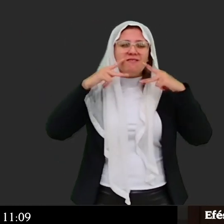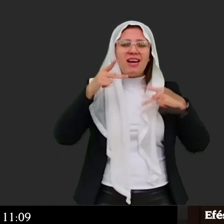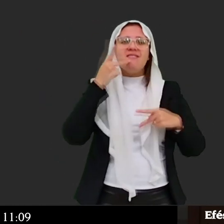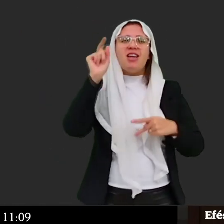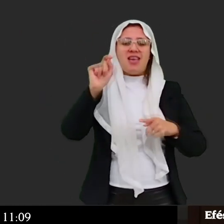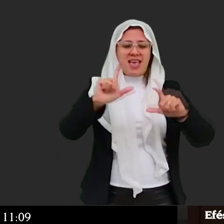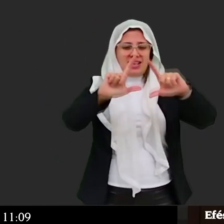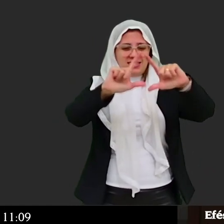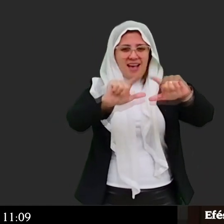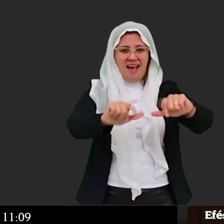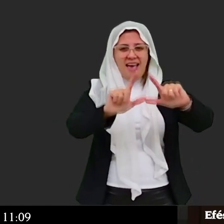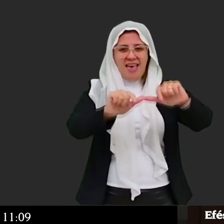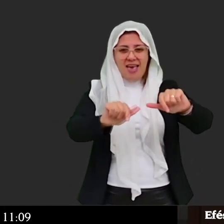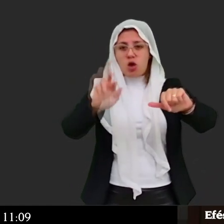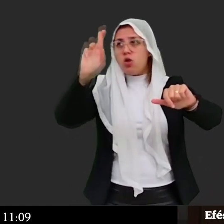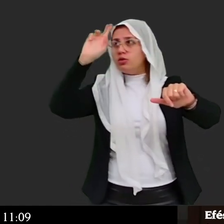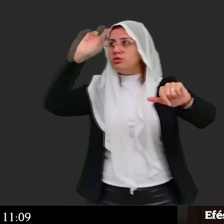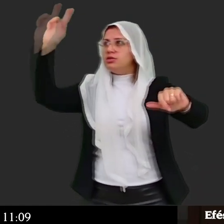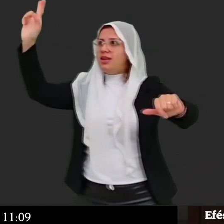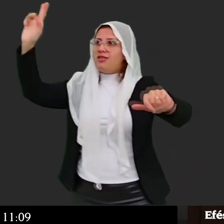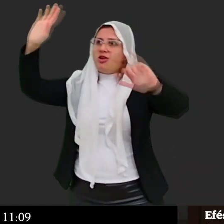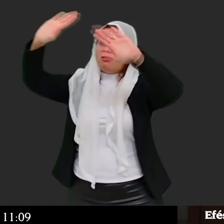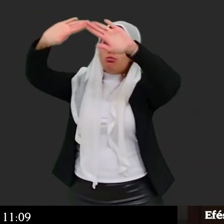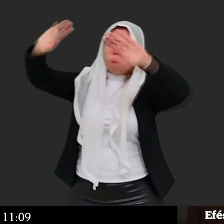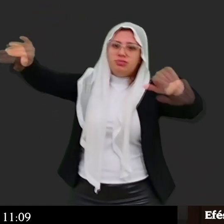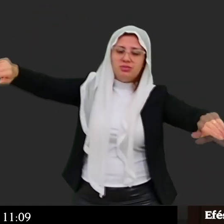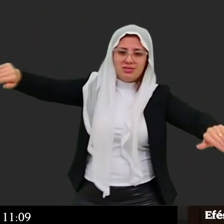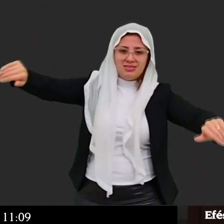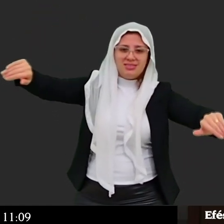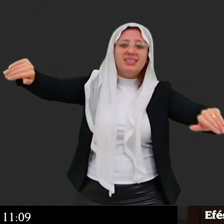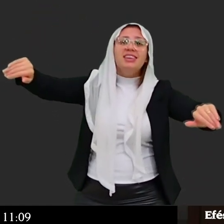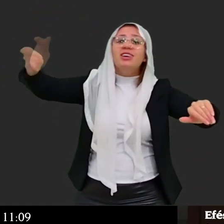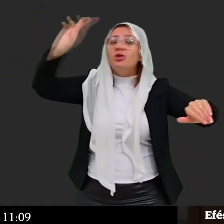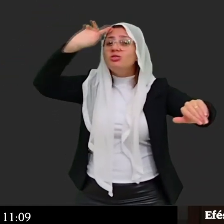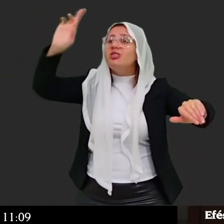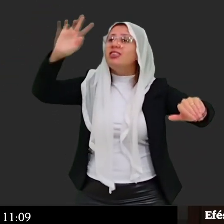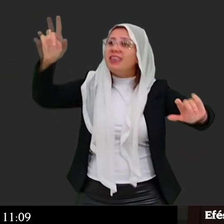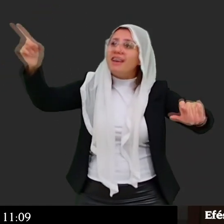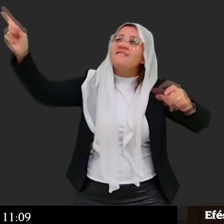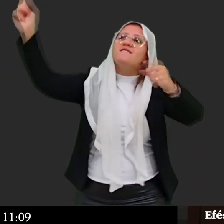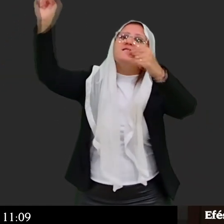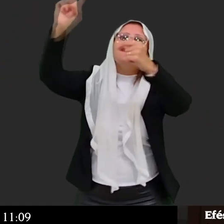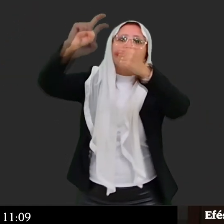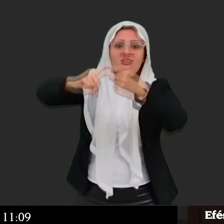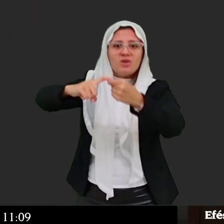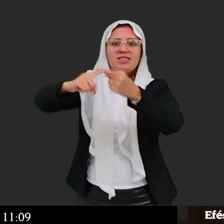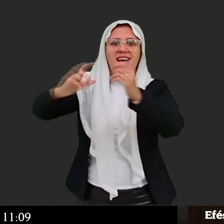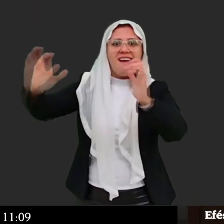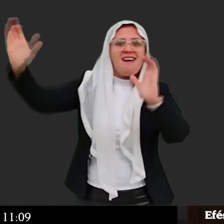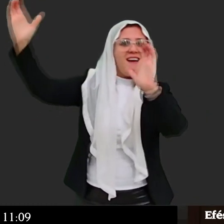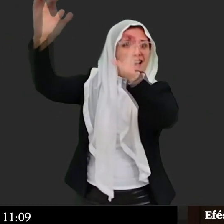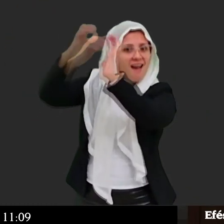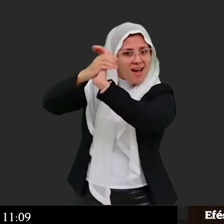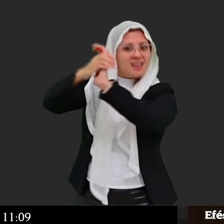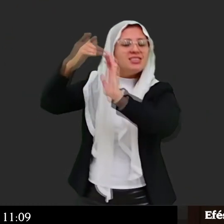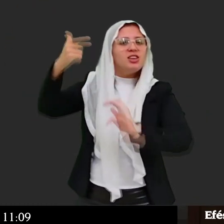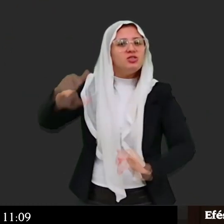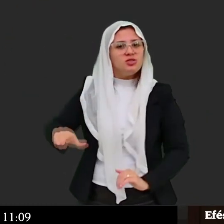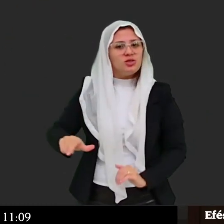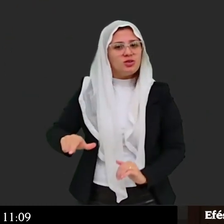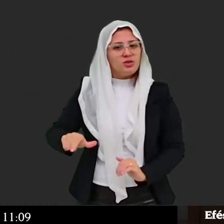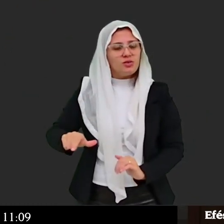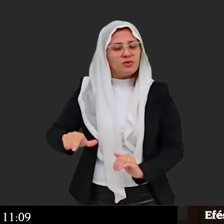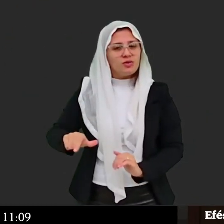E o Senhor queria reatar outra vez o casamento. Isto que é amor. Mas o que ele fez?